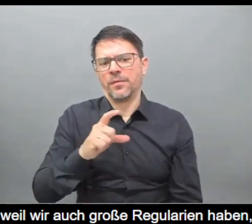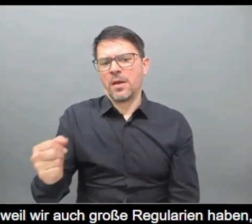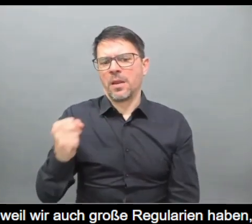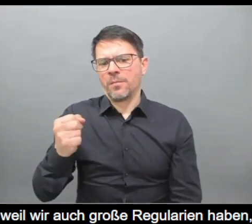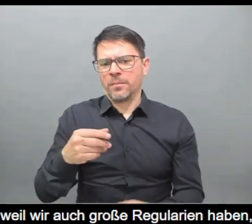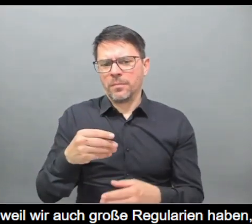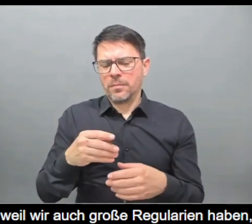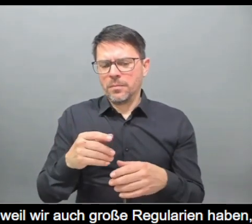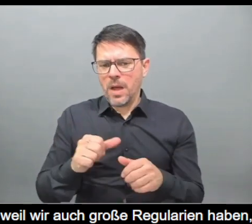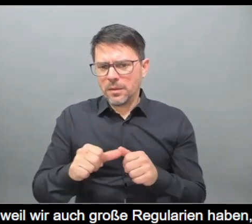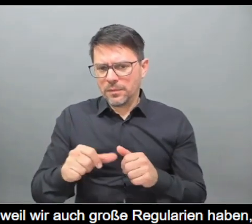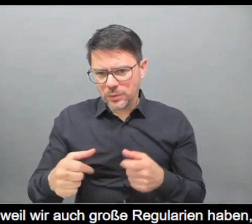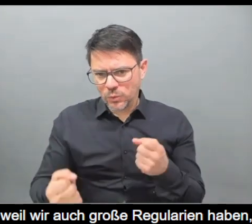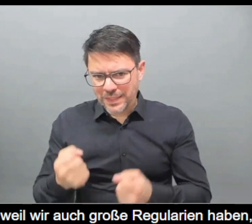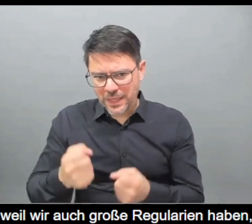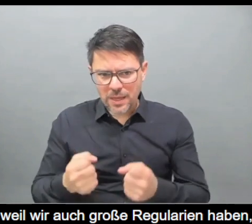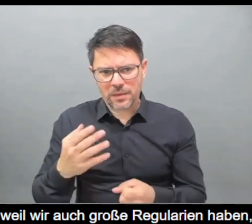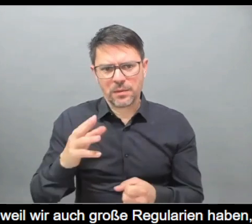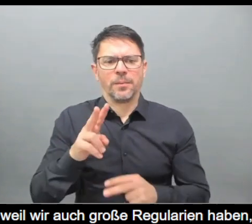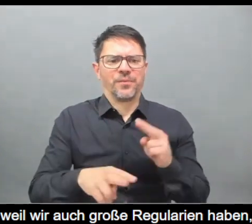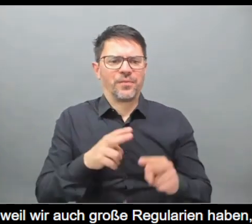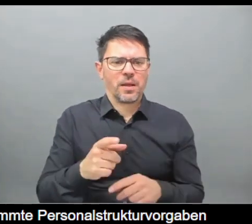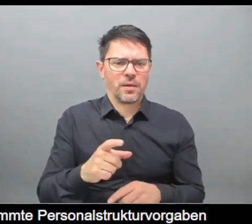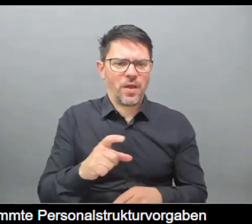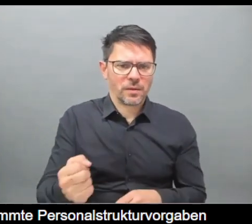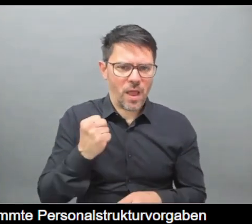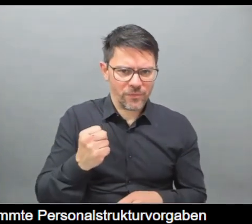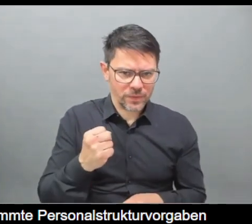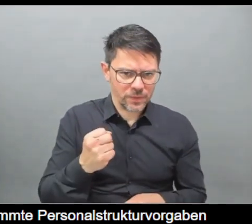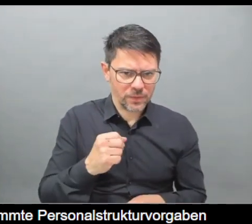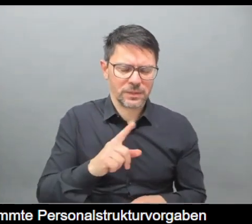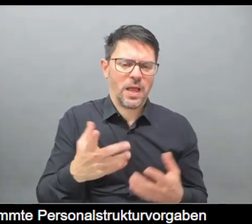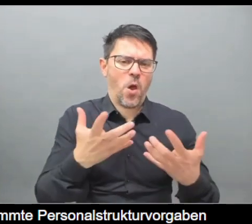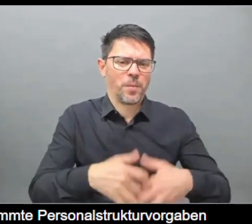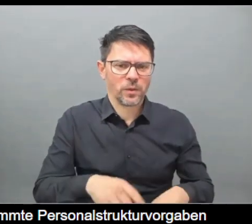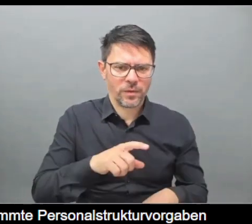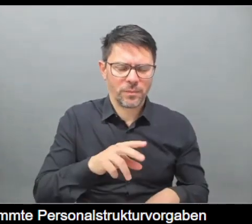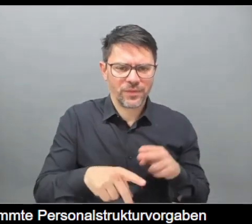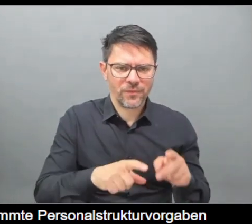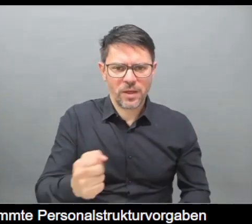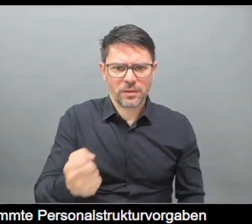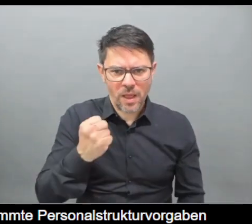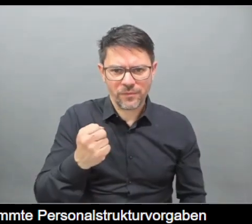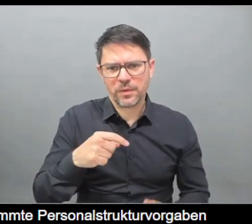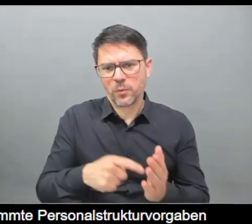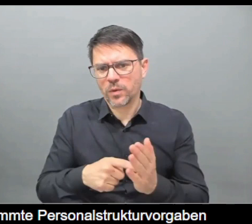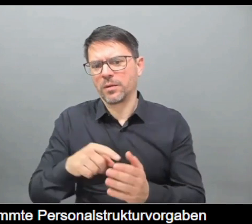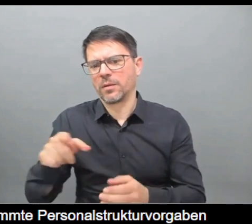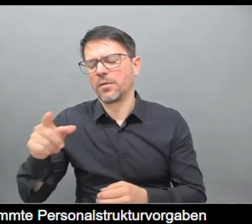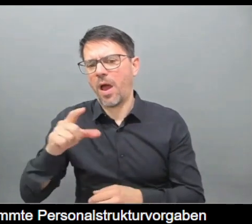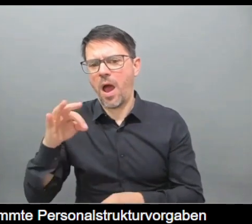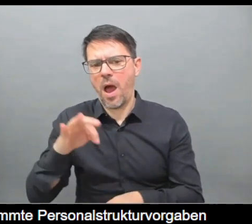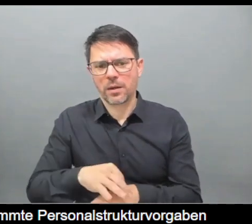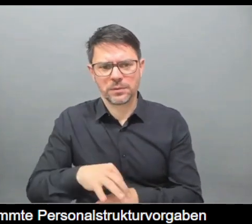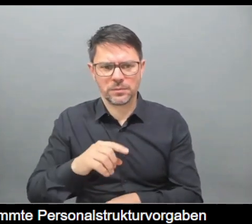Kritikpunkt, was nicht bedeutet, dass wir per se gegen Strukturvorgaben sind, aber das ist jetzt in einem Maße gekommen, dass wir